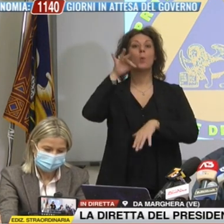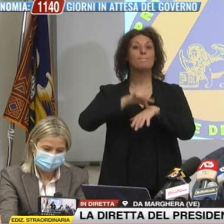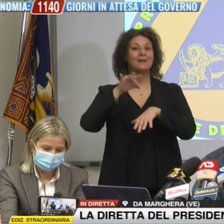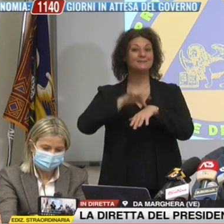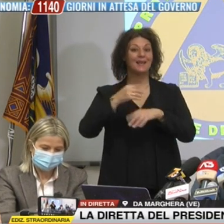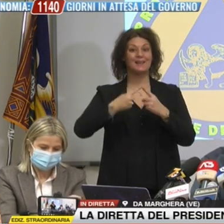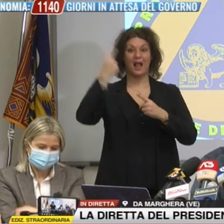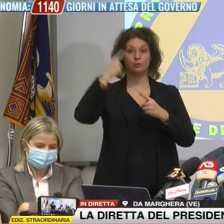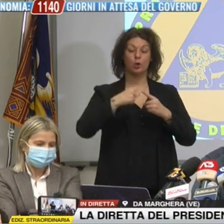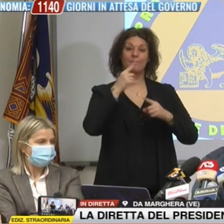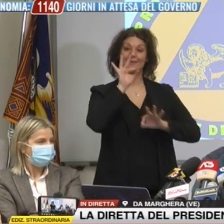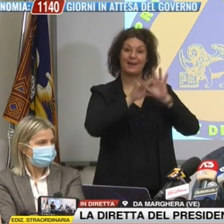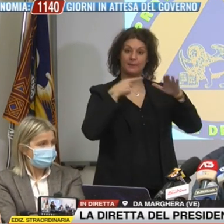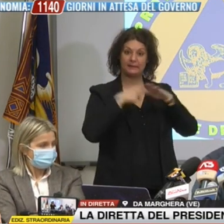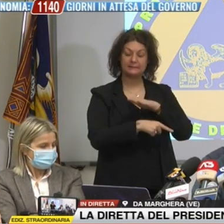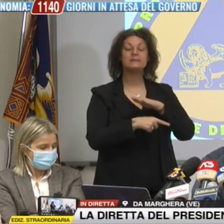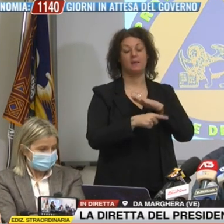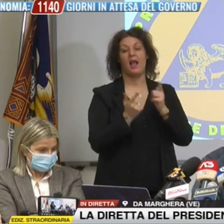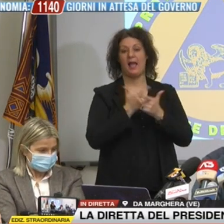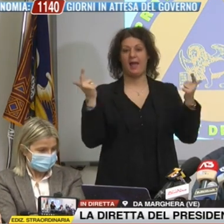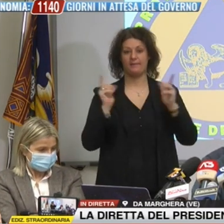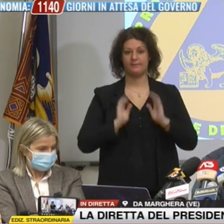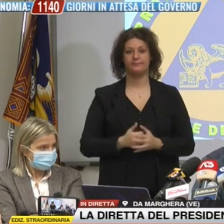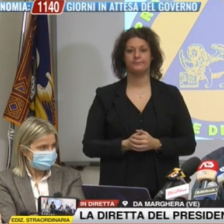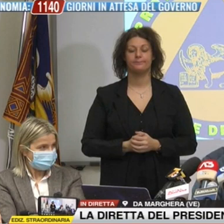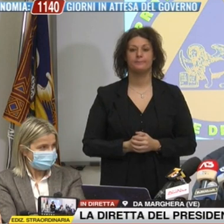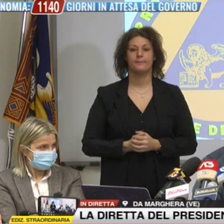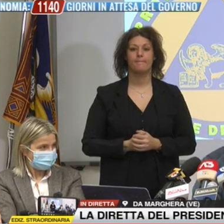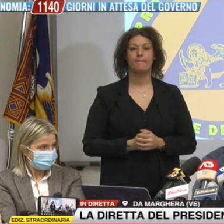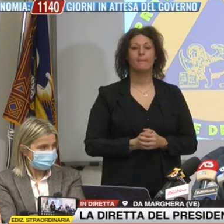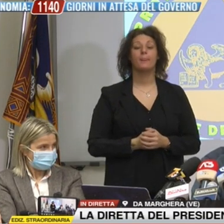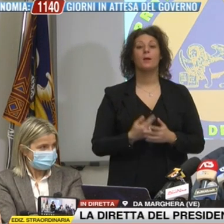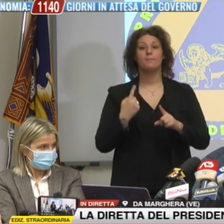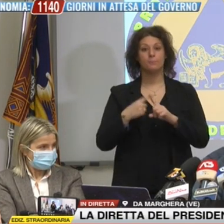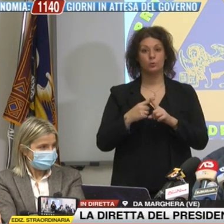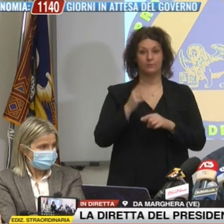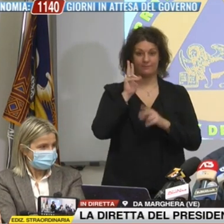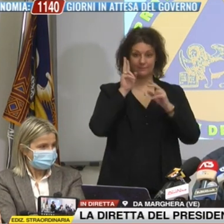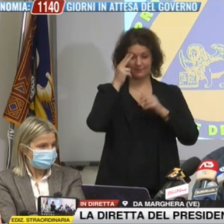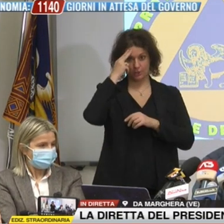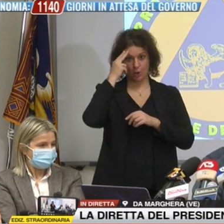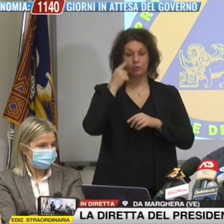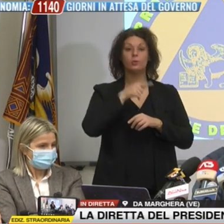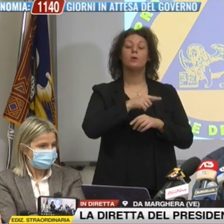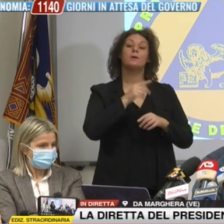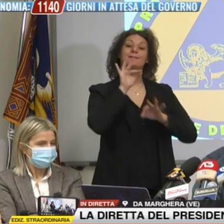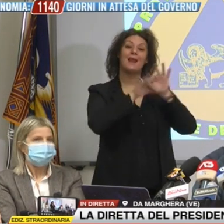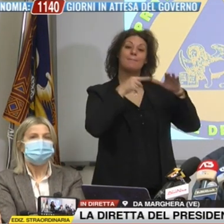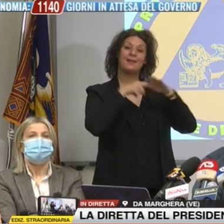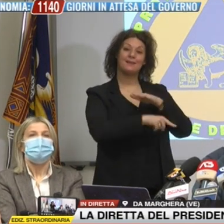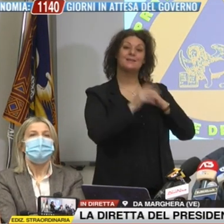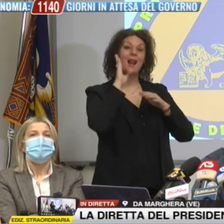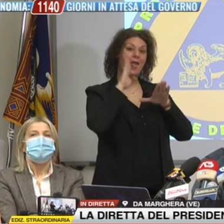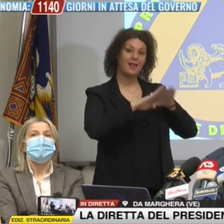critico. Voi sapete che per attivare questi posti abbiamo dovuto ridurre una parte delle attività di elezione, il